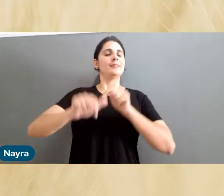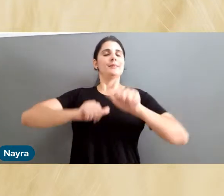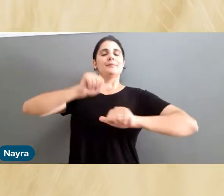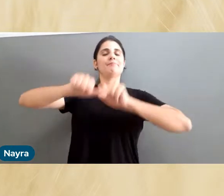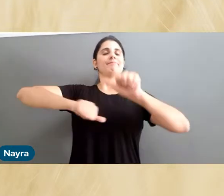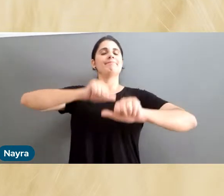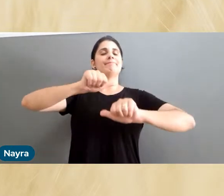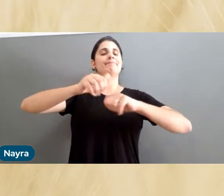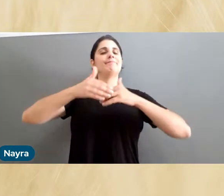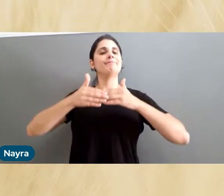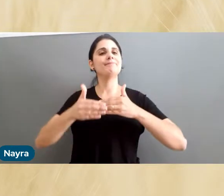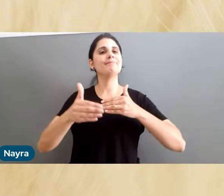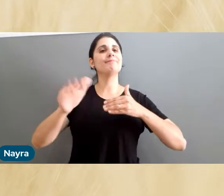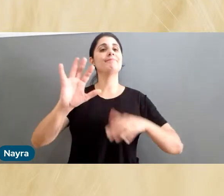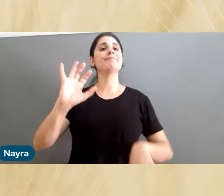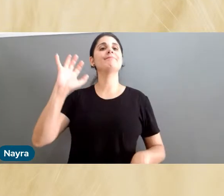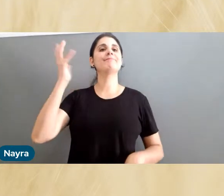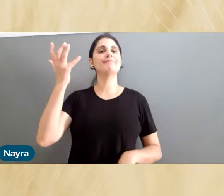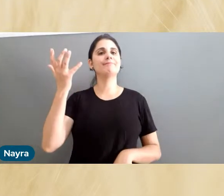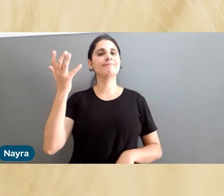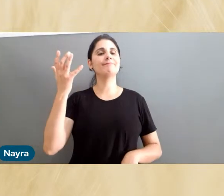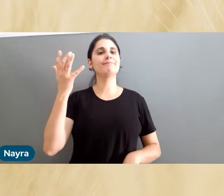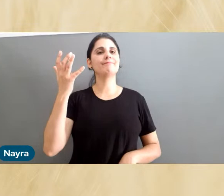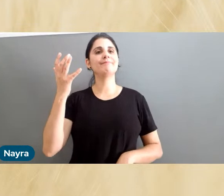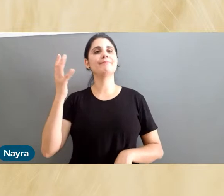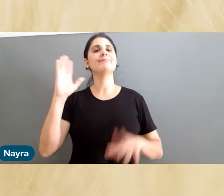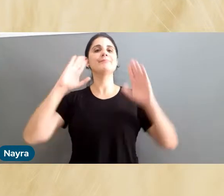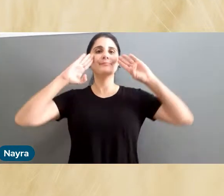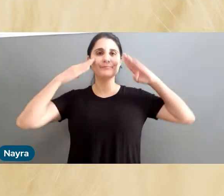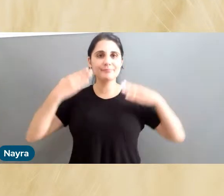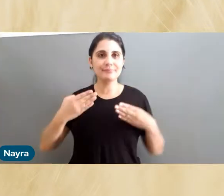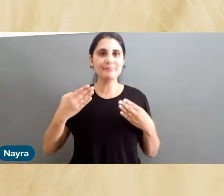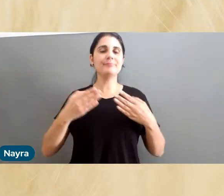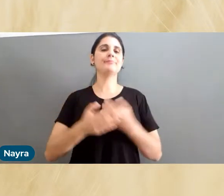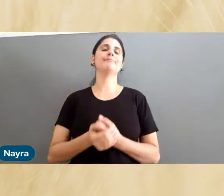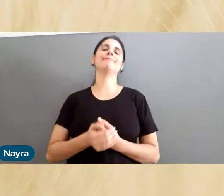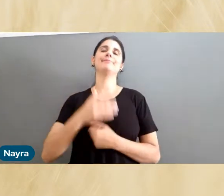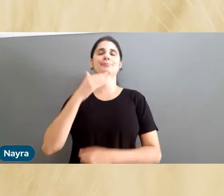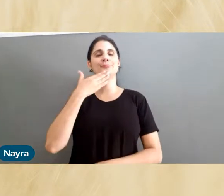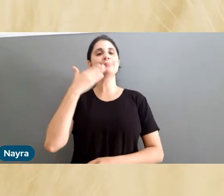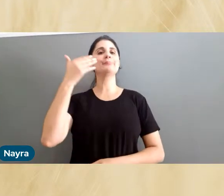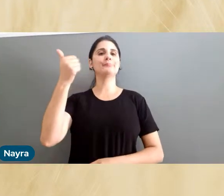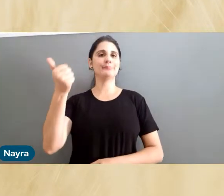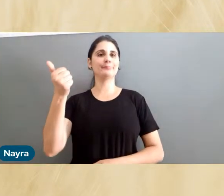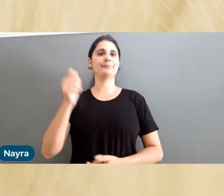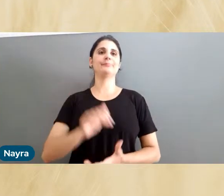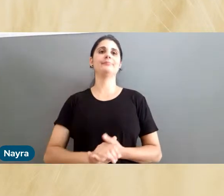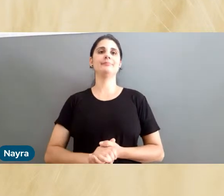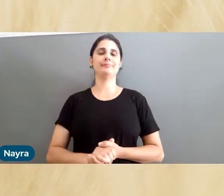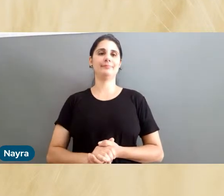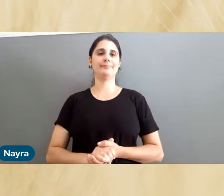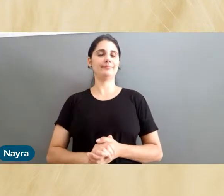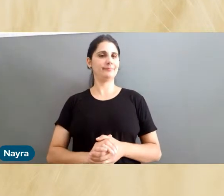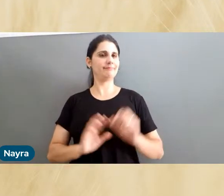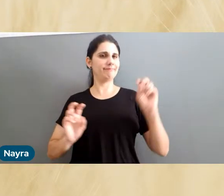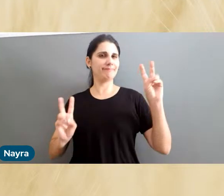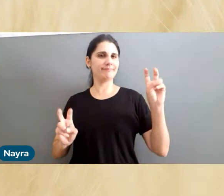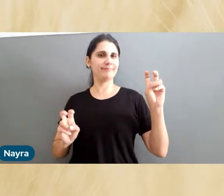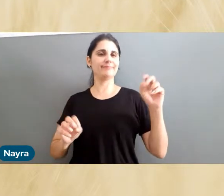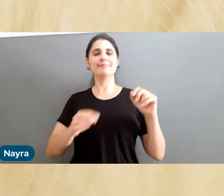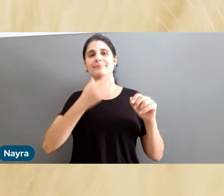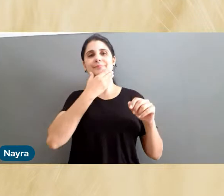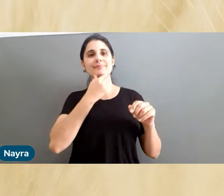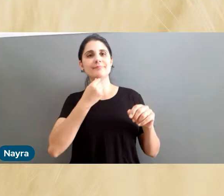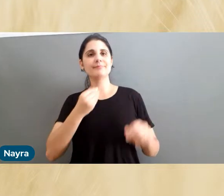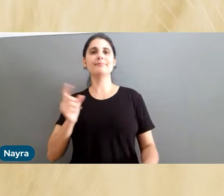frente o que vai acontecer está apontado para algo melhor. É como diz aquela pequena anedota do homem que começa a caminhar